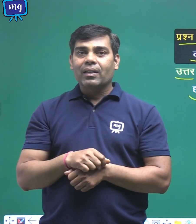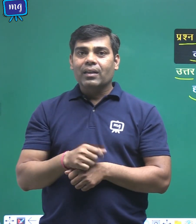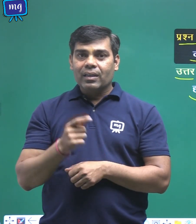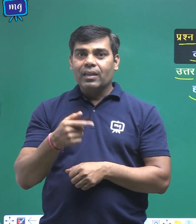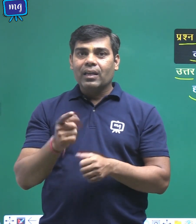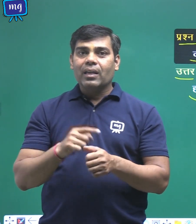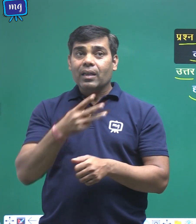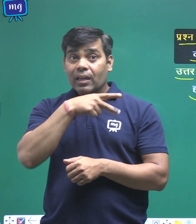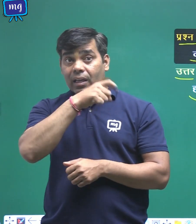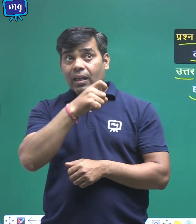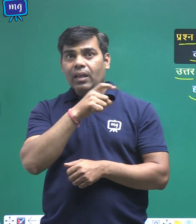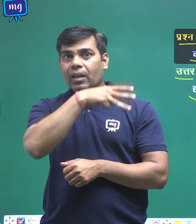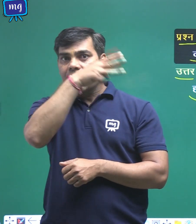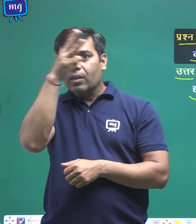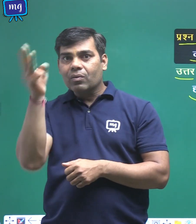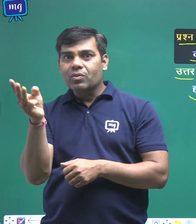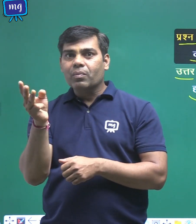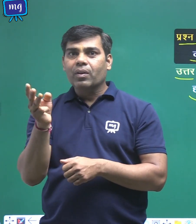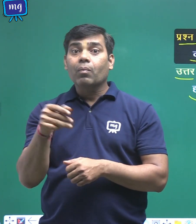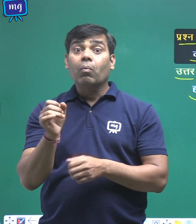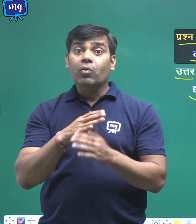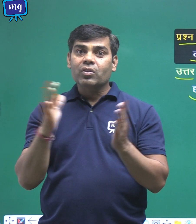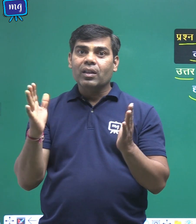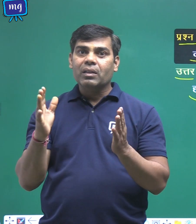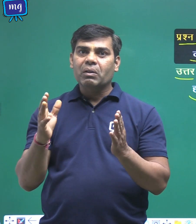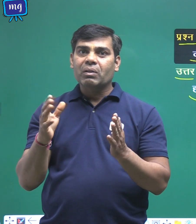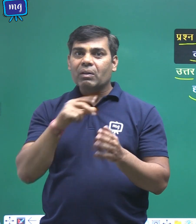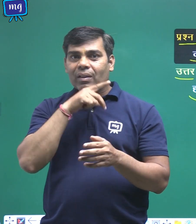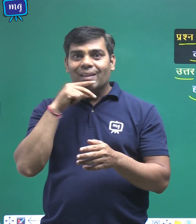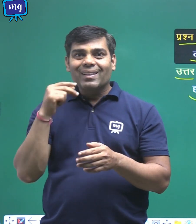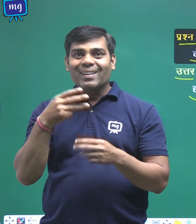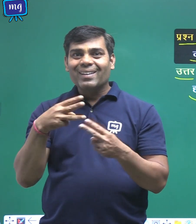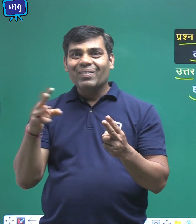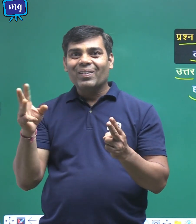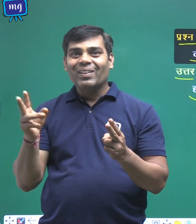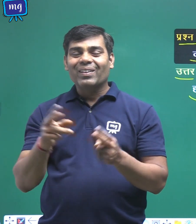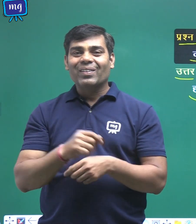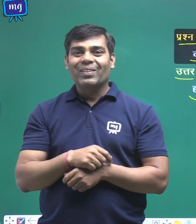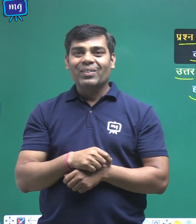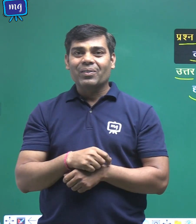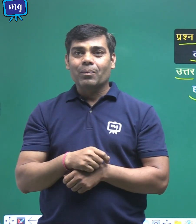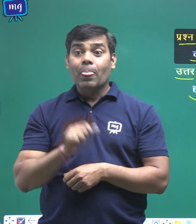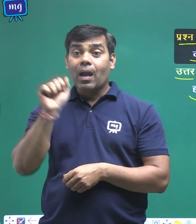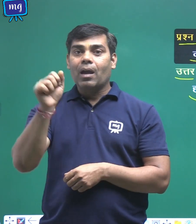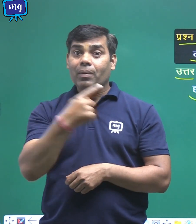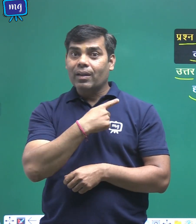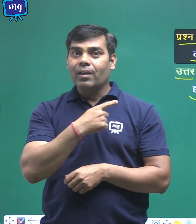में बहुत सारे रंग होते हैं। आप इन रंगों